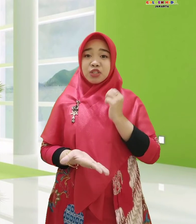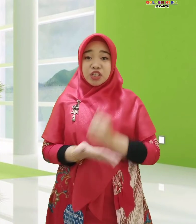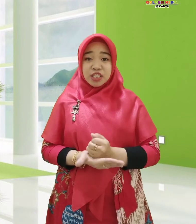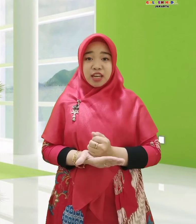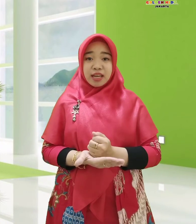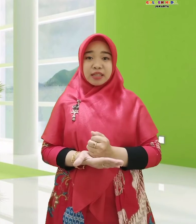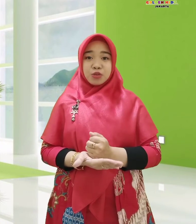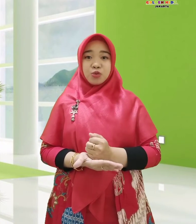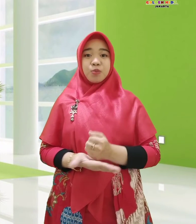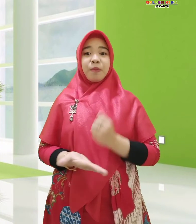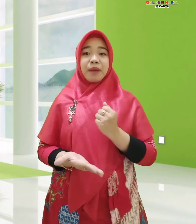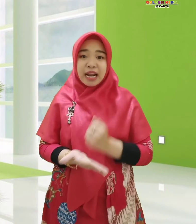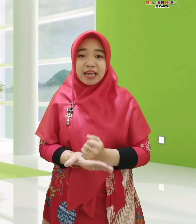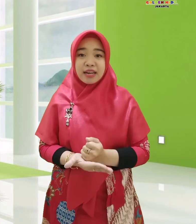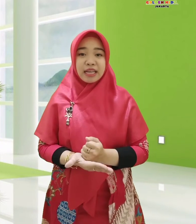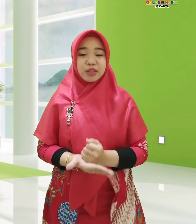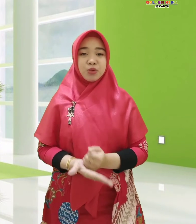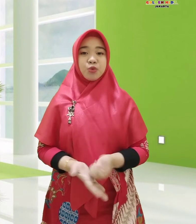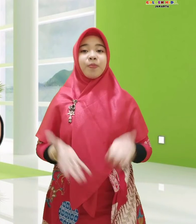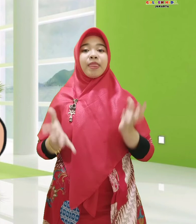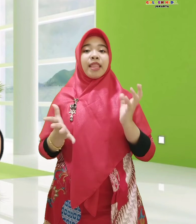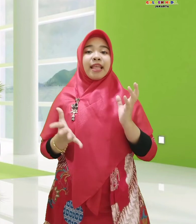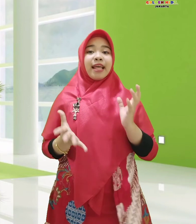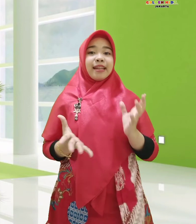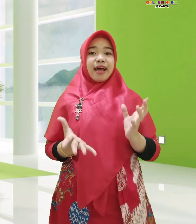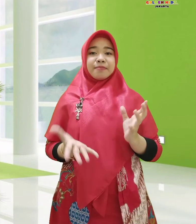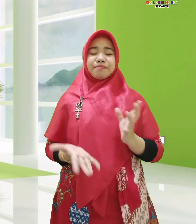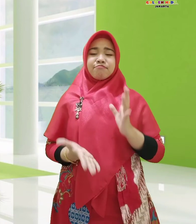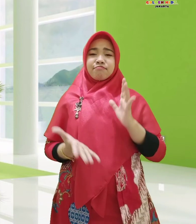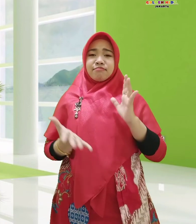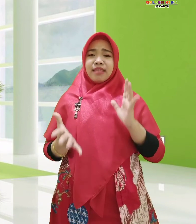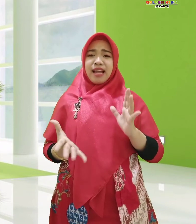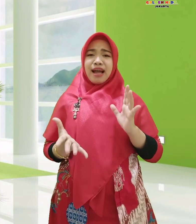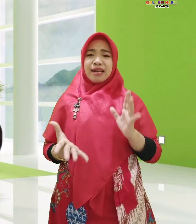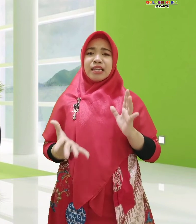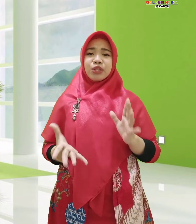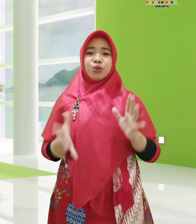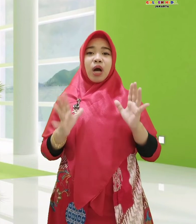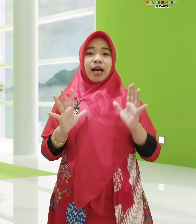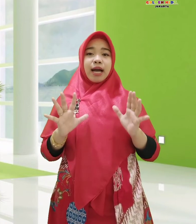menjudge anak itu, memarahi anak itu, nah, anak itu akan